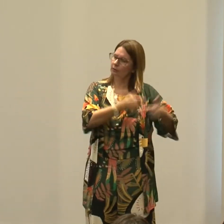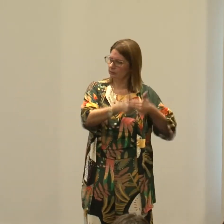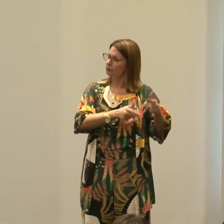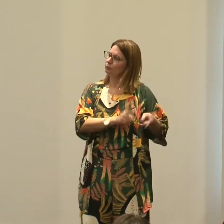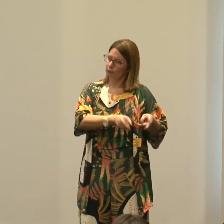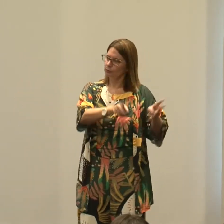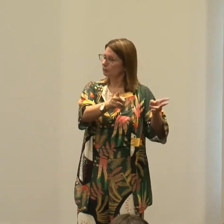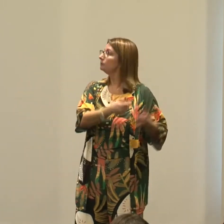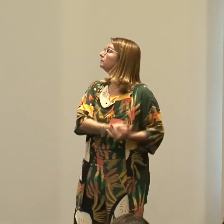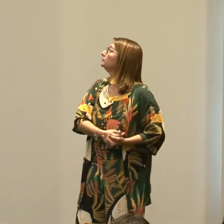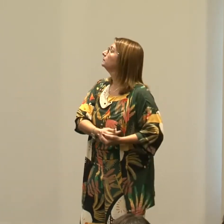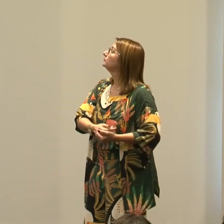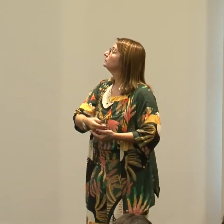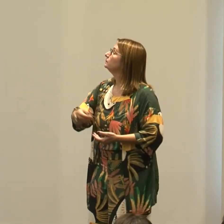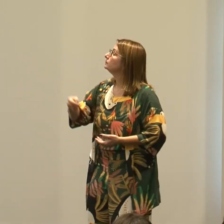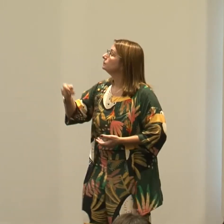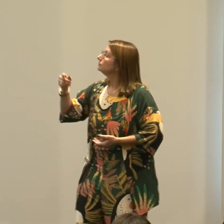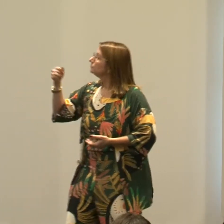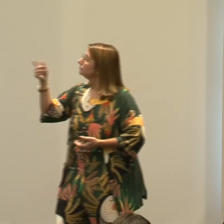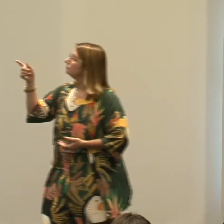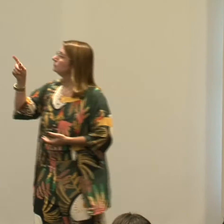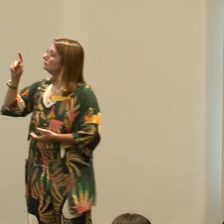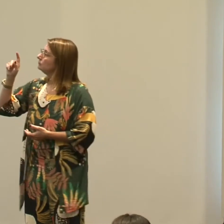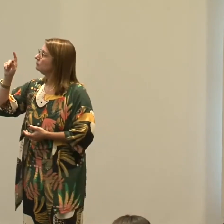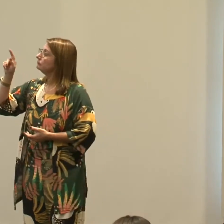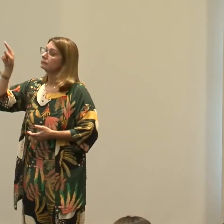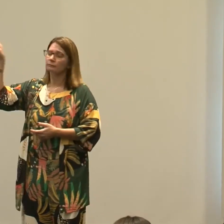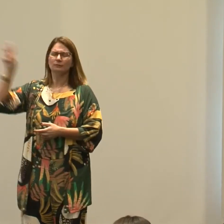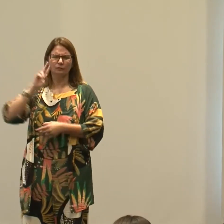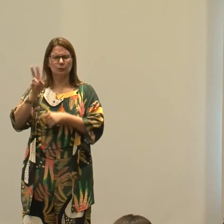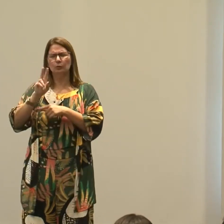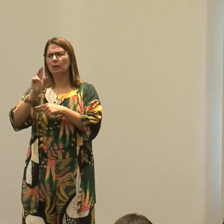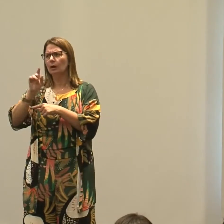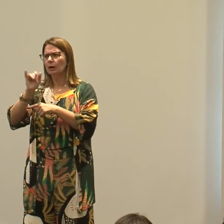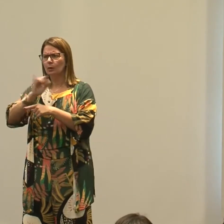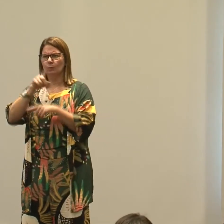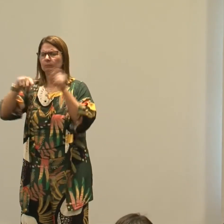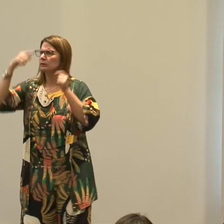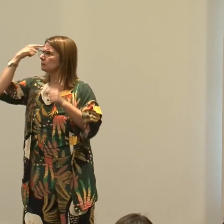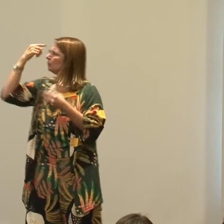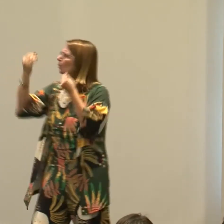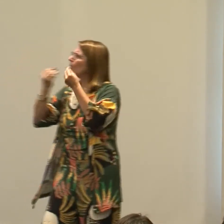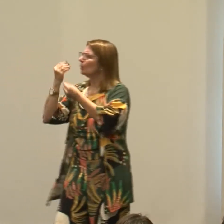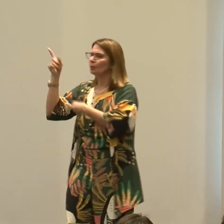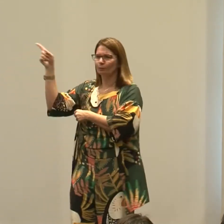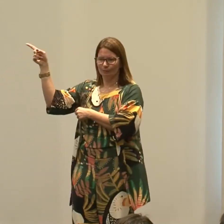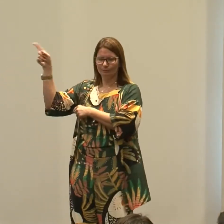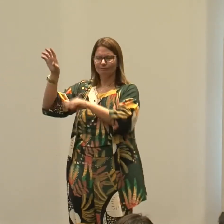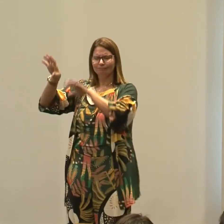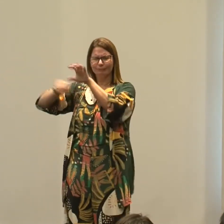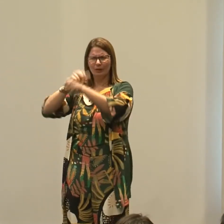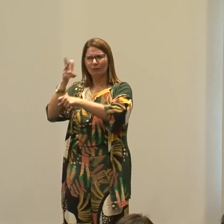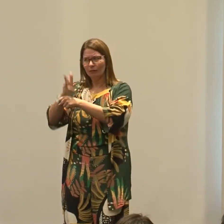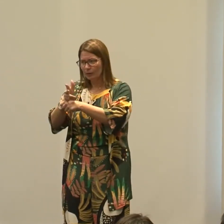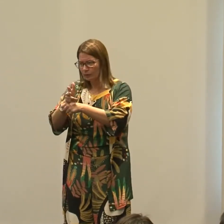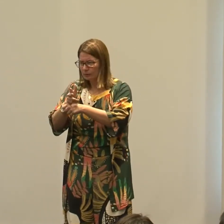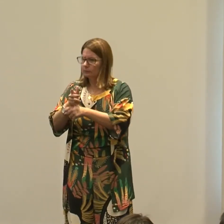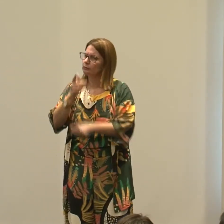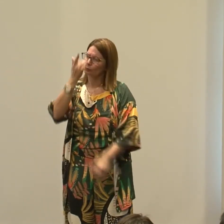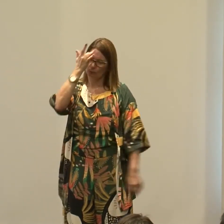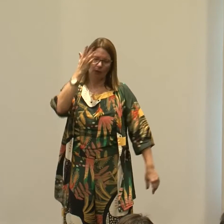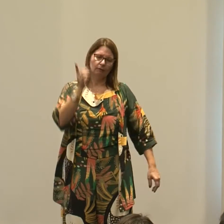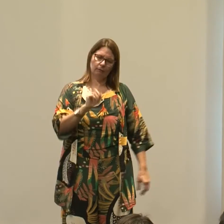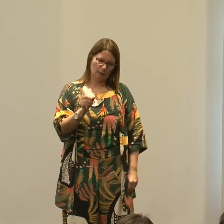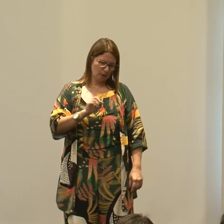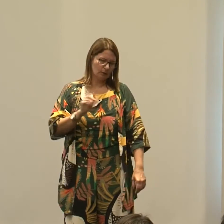os principais, mas o trabalho continua apesar disso. Vocês viram, sabe como a gente